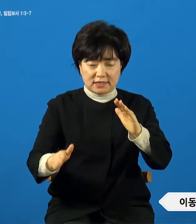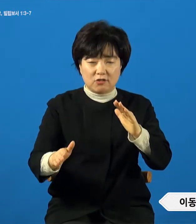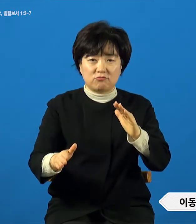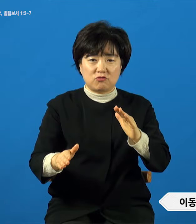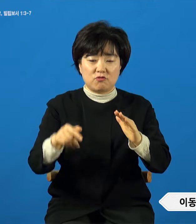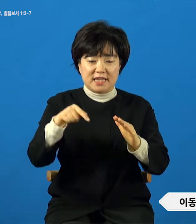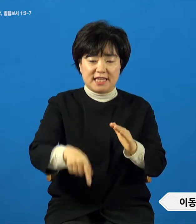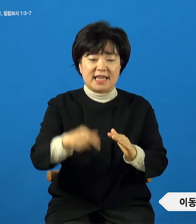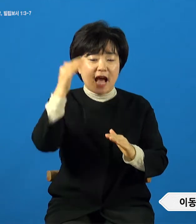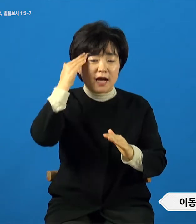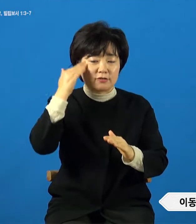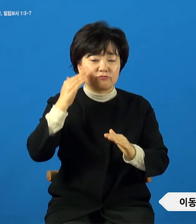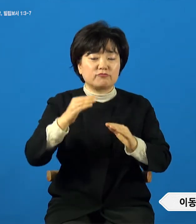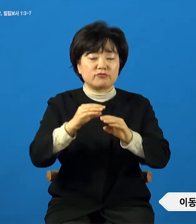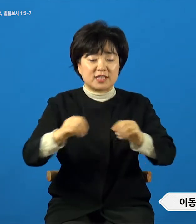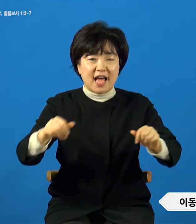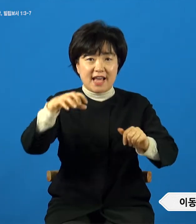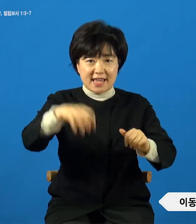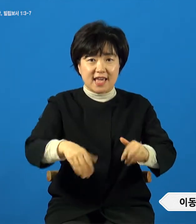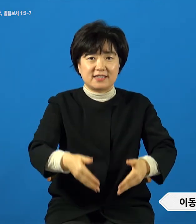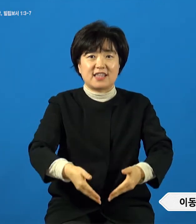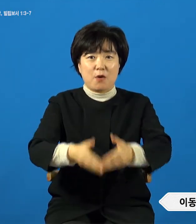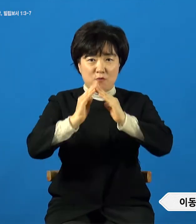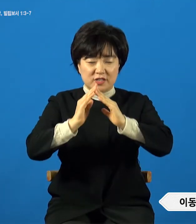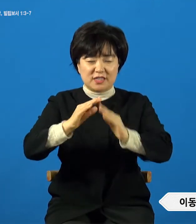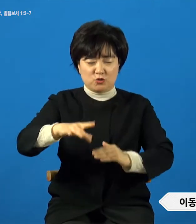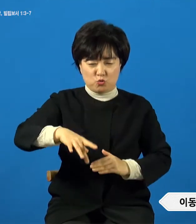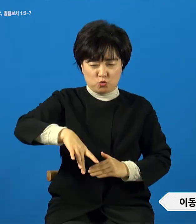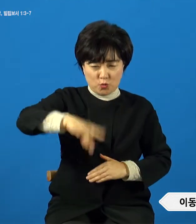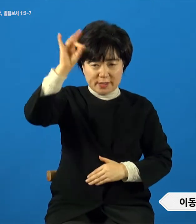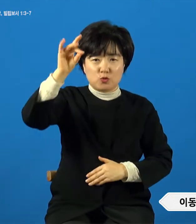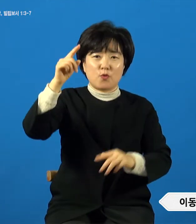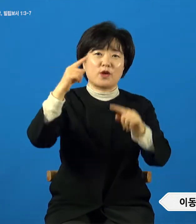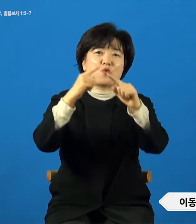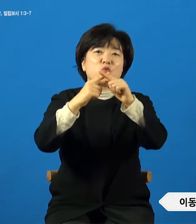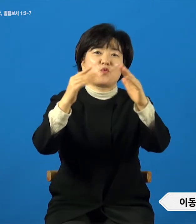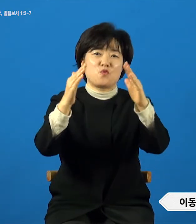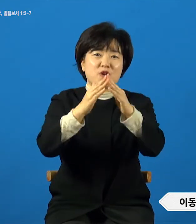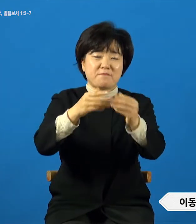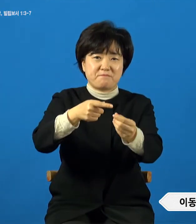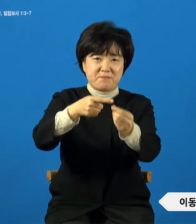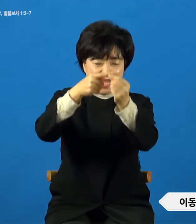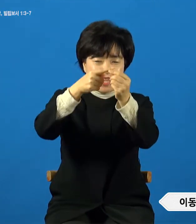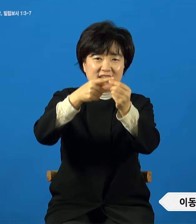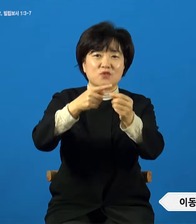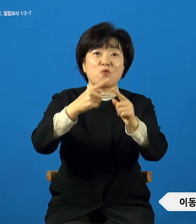이 땅에 세워진 최초의 교회로 알려져 있습니다. 근데 중요한 것은 이것입니다.